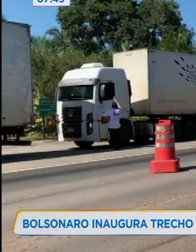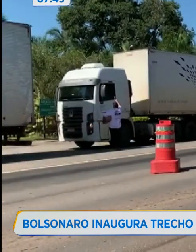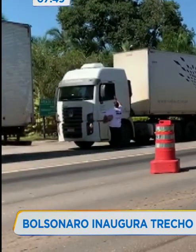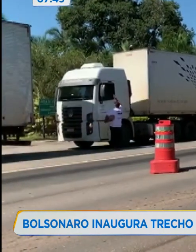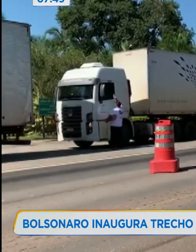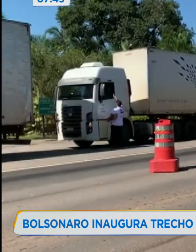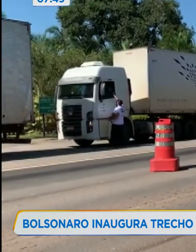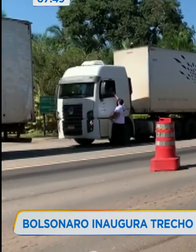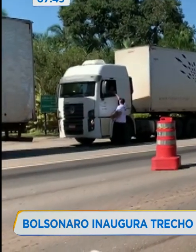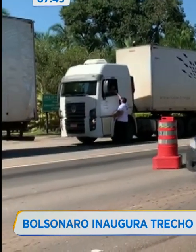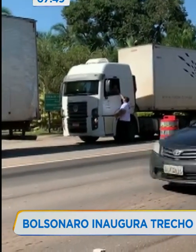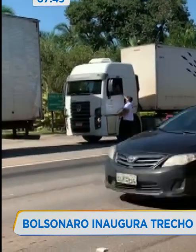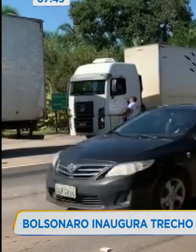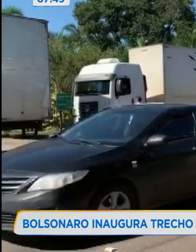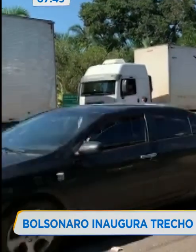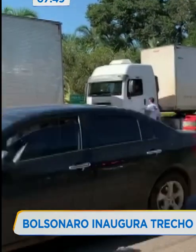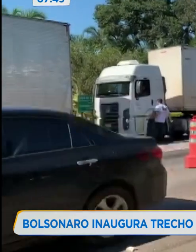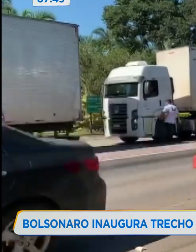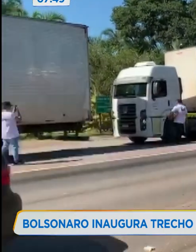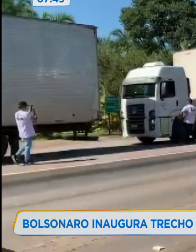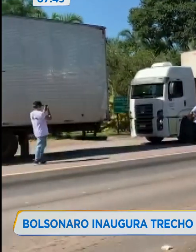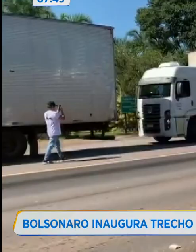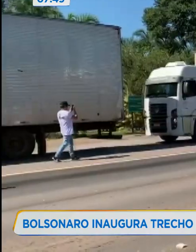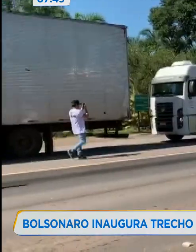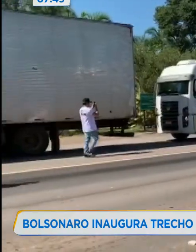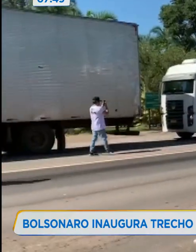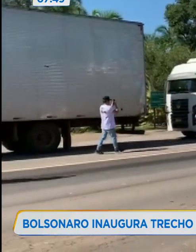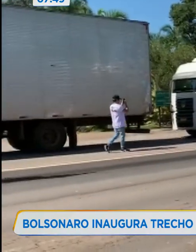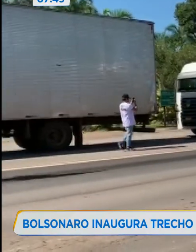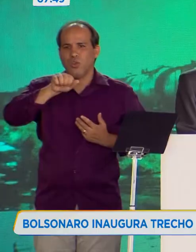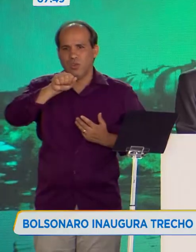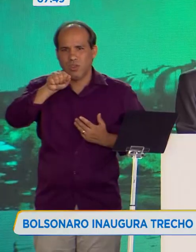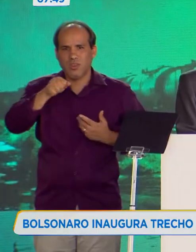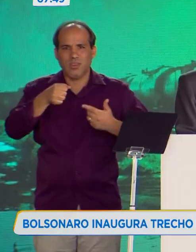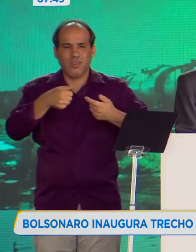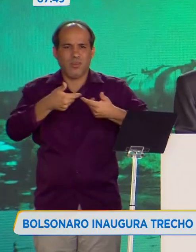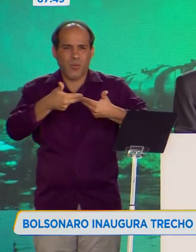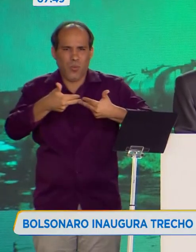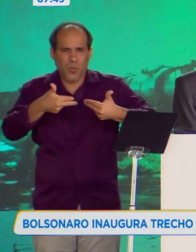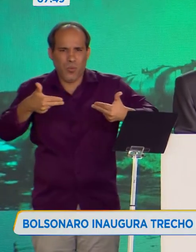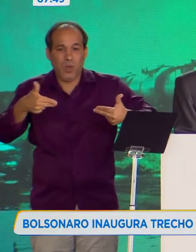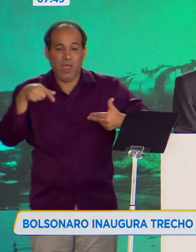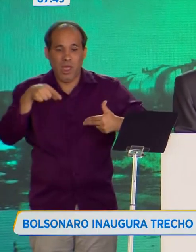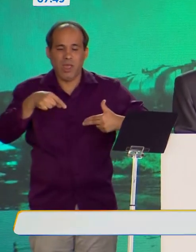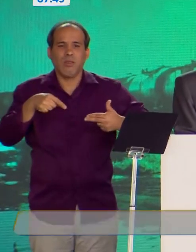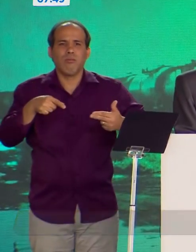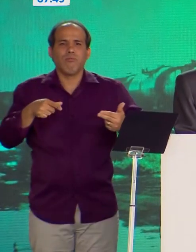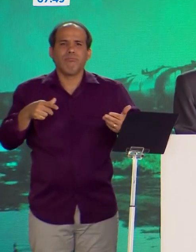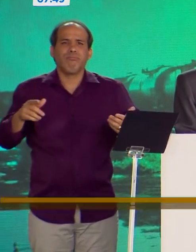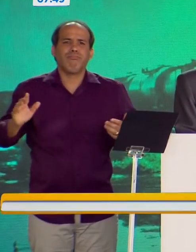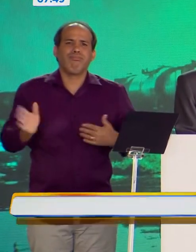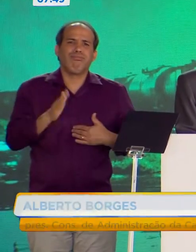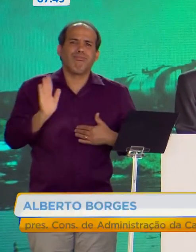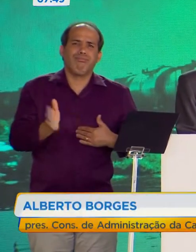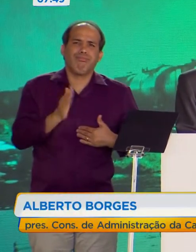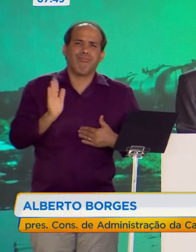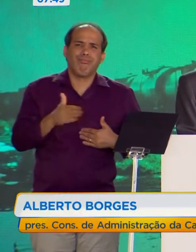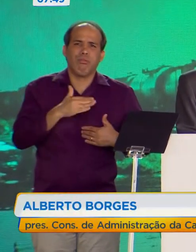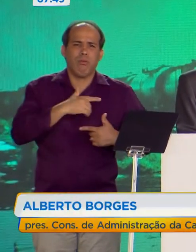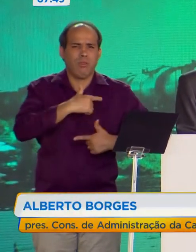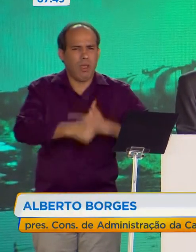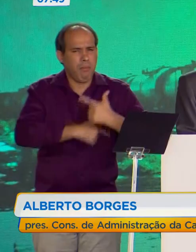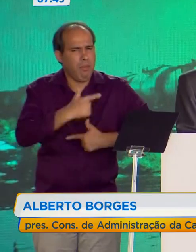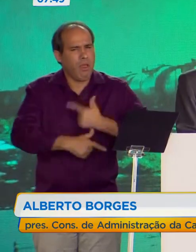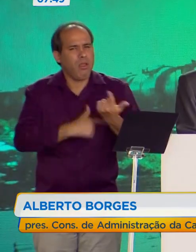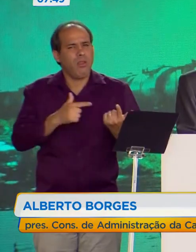rodoviário, seriam necessárias 130 mil viagens de caminhão. Essa movimentação equivale